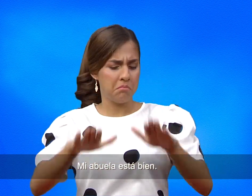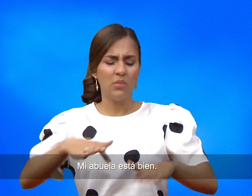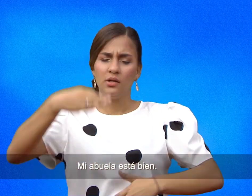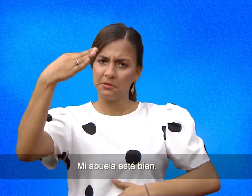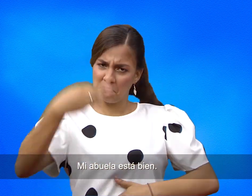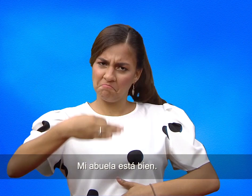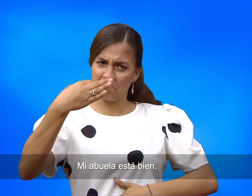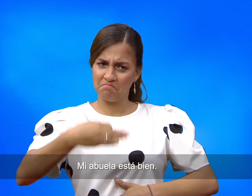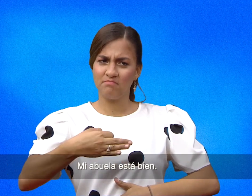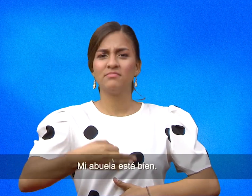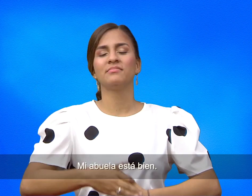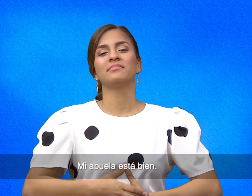está bien.